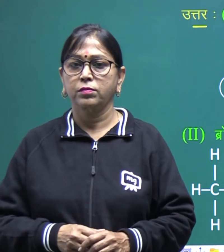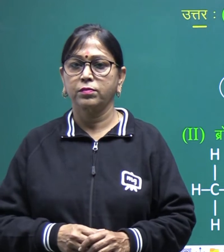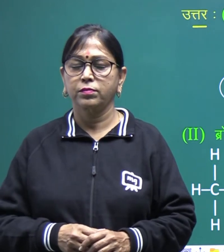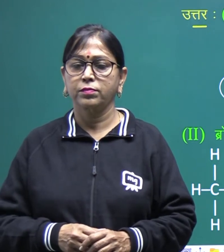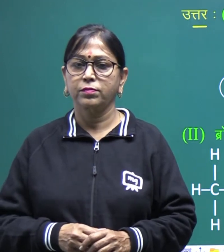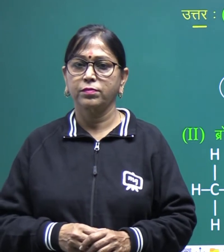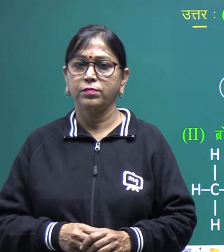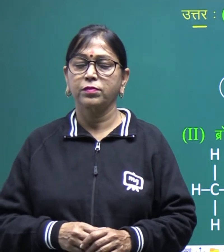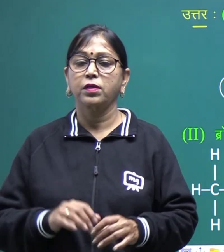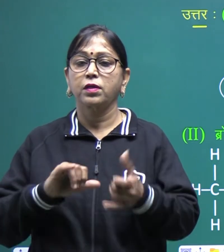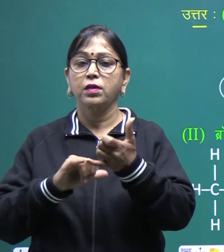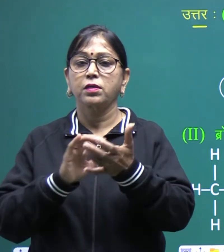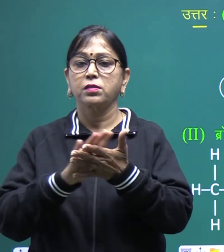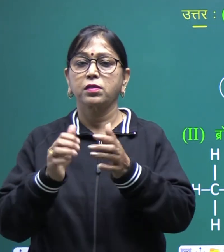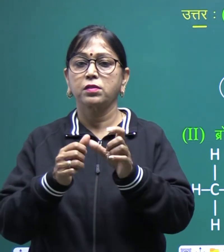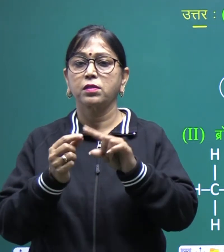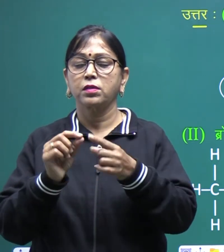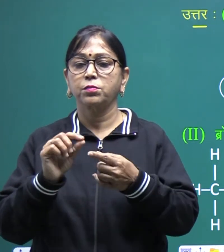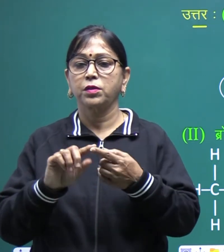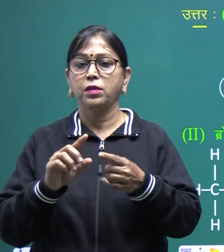संरचना बनाते हैं।